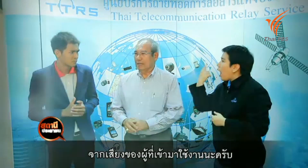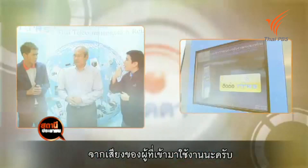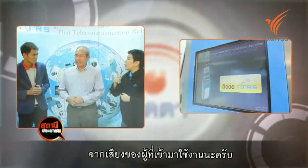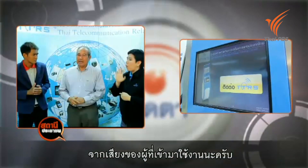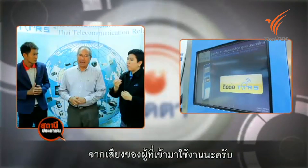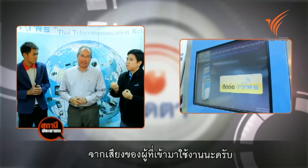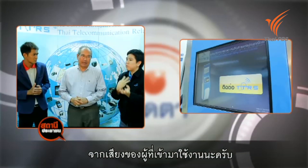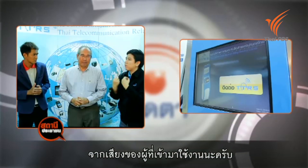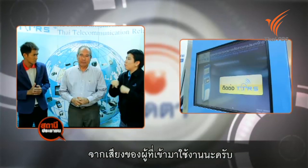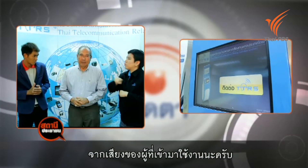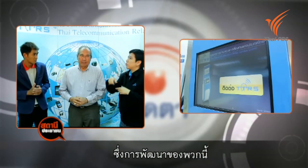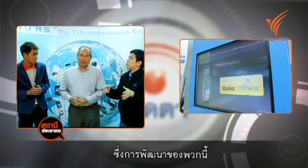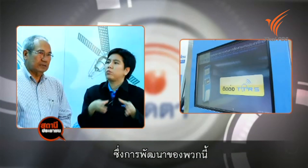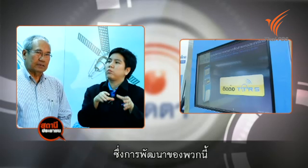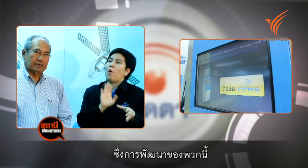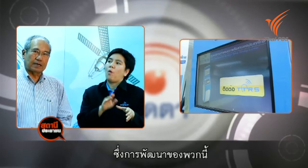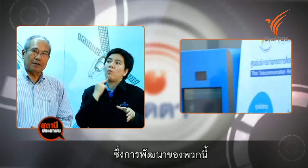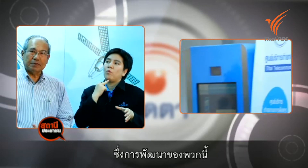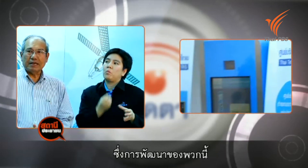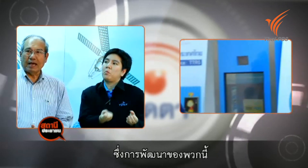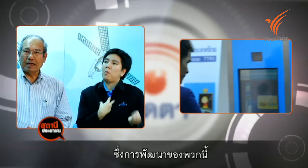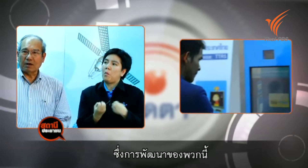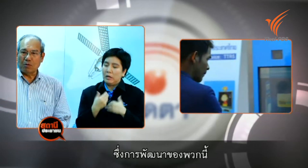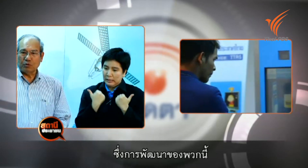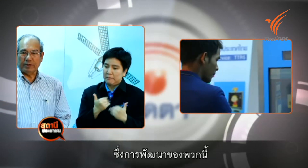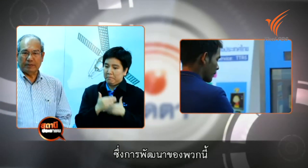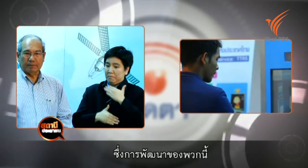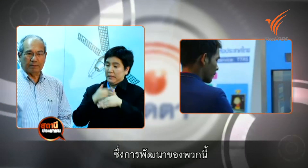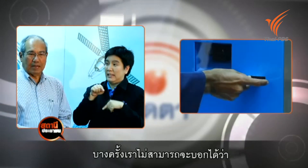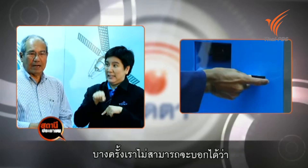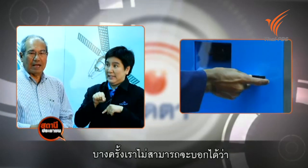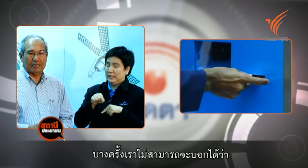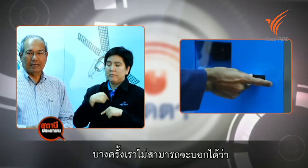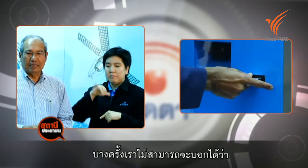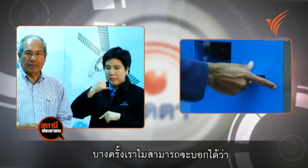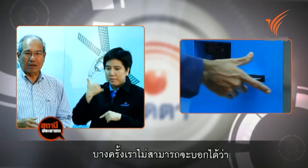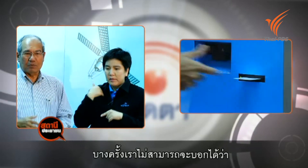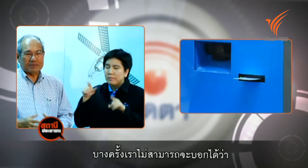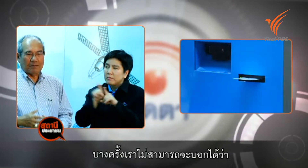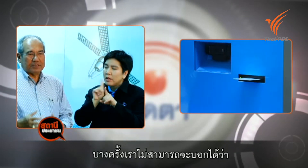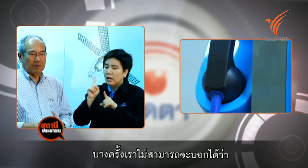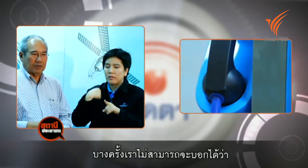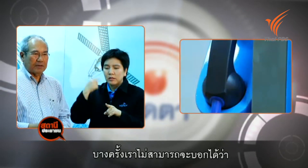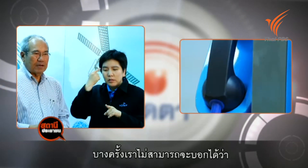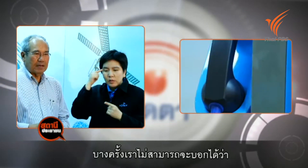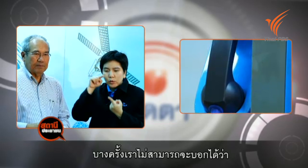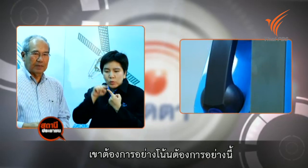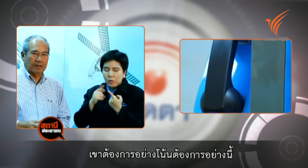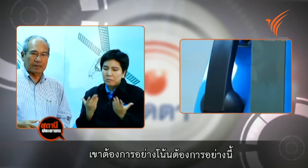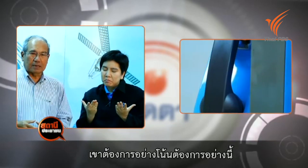ามาใช้งานนะครับซึ่งการพัฒนาของพวกนี้บางครั้งเราไม่สามารถจะบอก